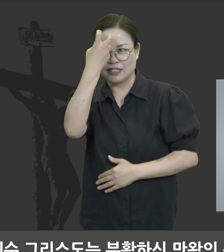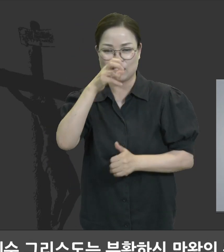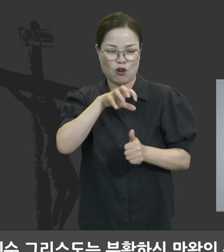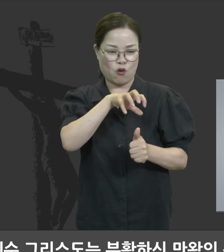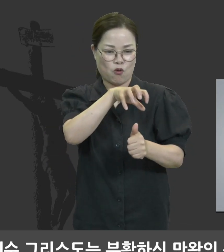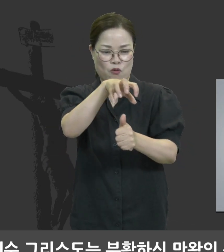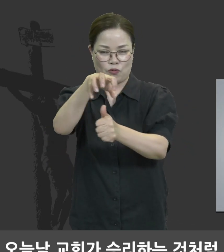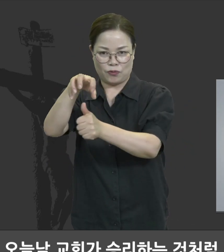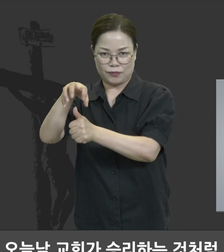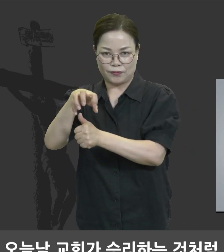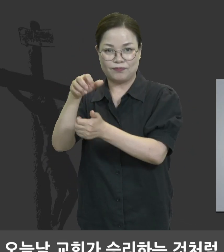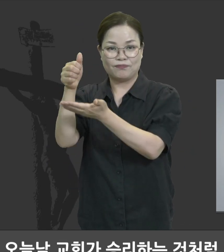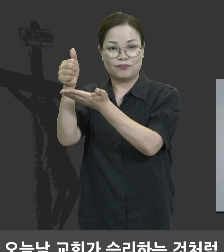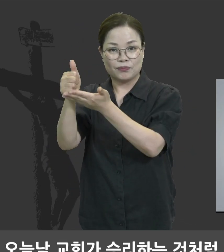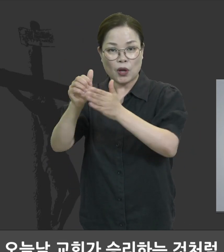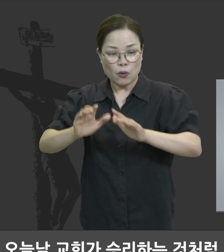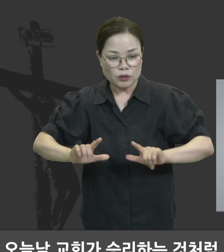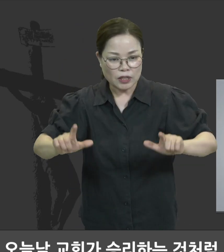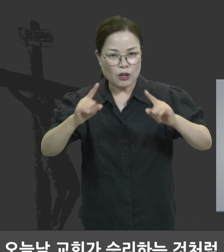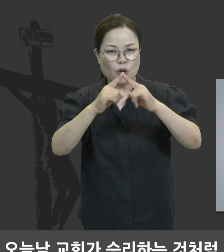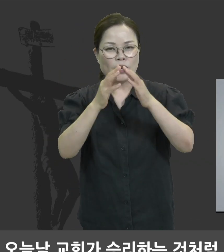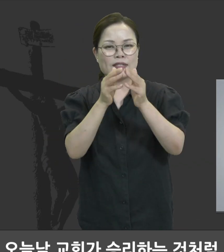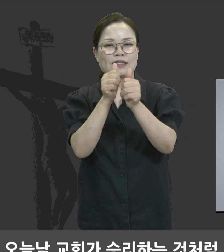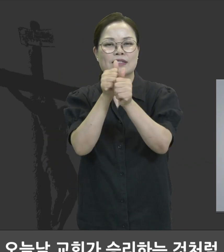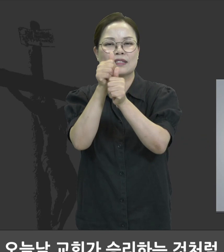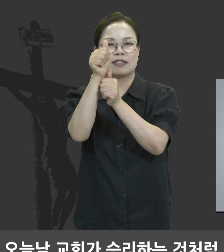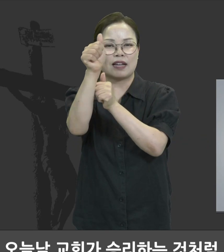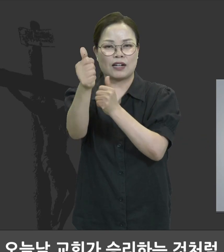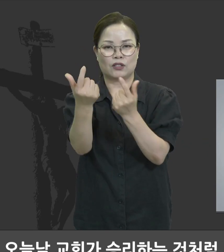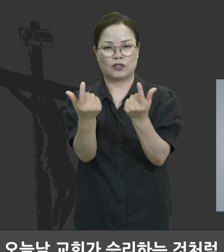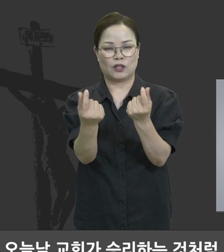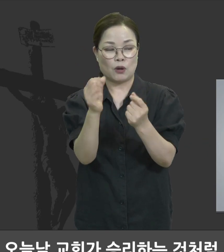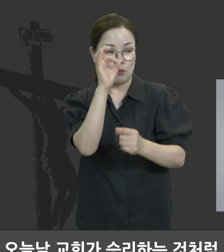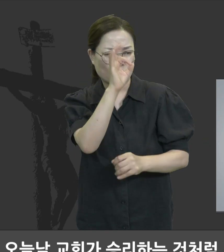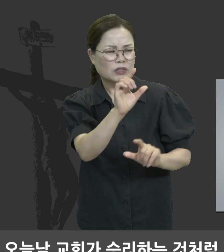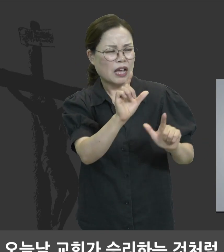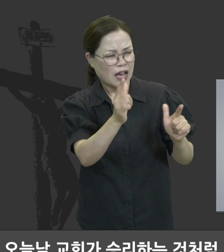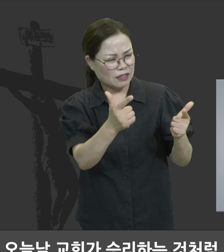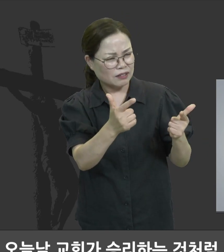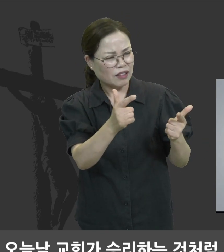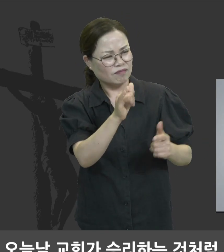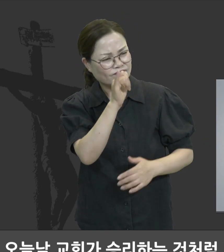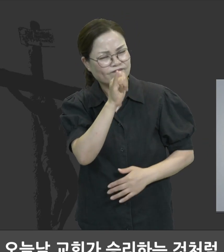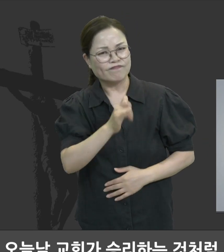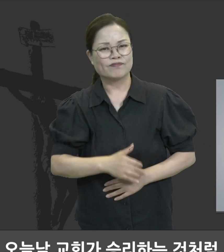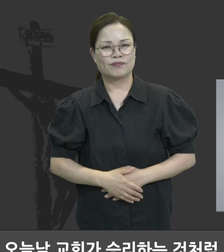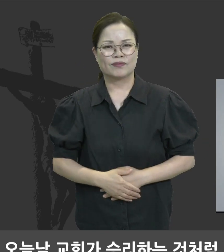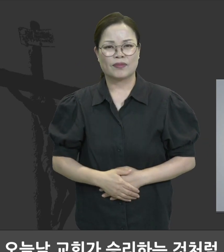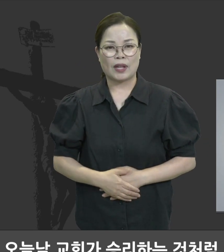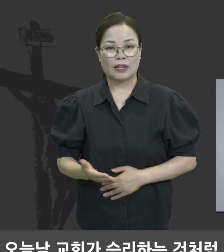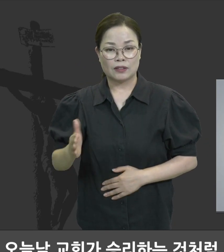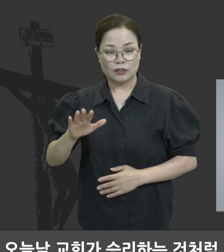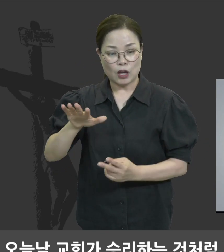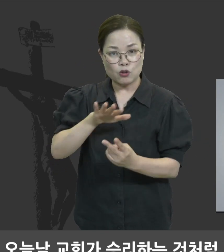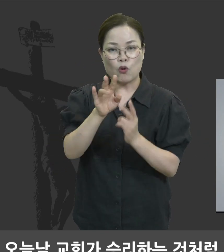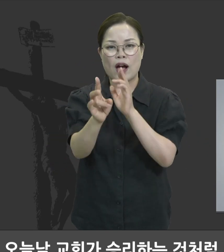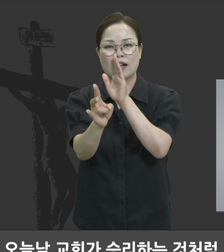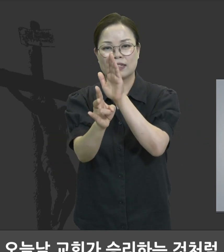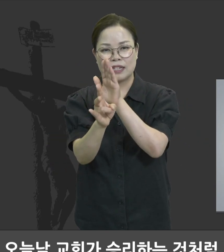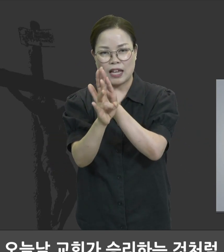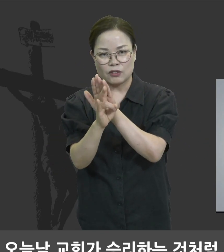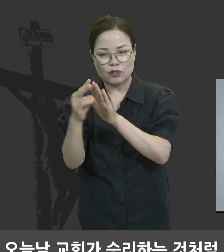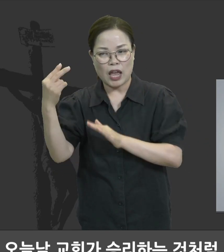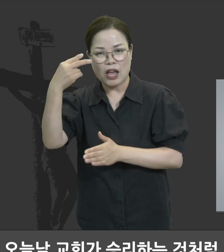분입니다. 오늘날 교회가 승리하는 것처럼 보이지 않을 때가 있습니다. 그러나